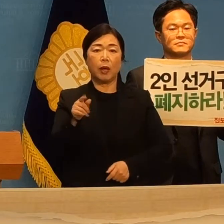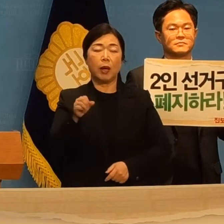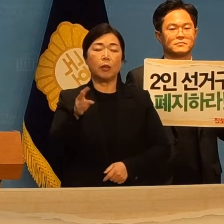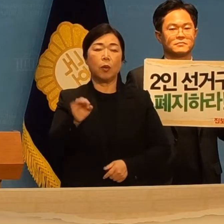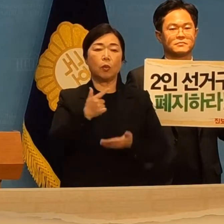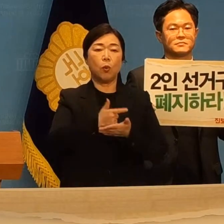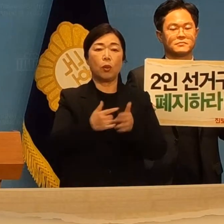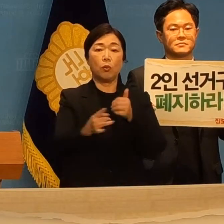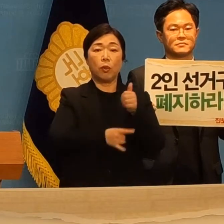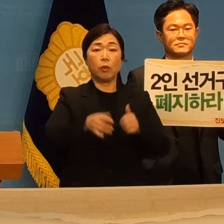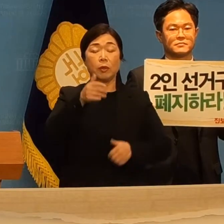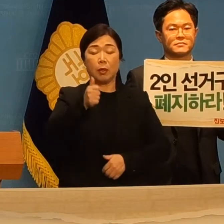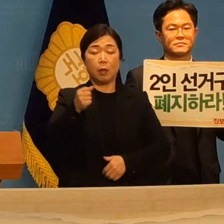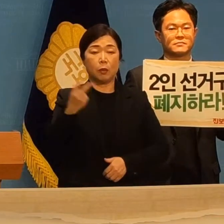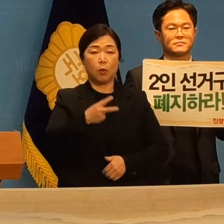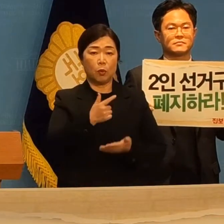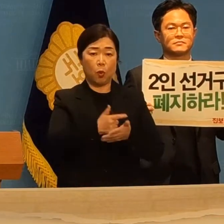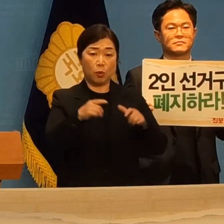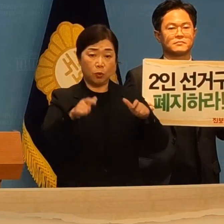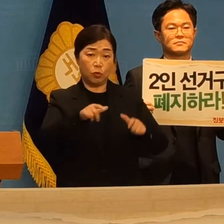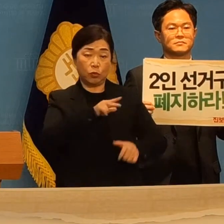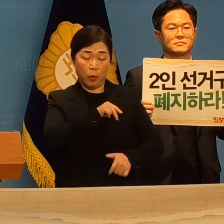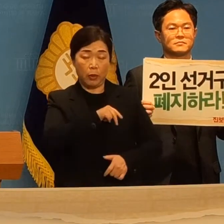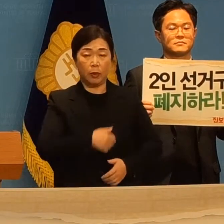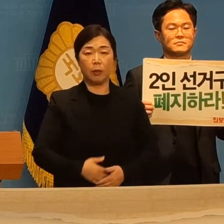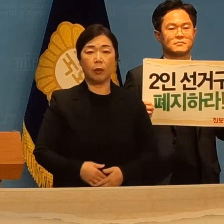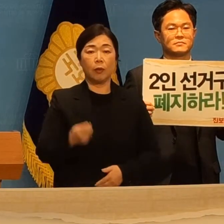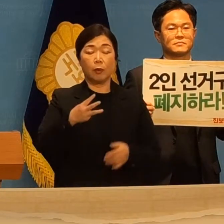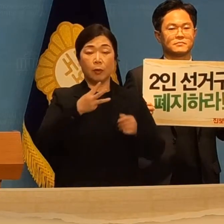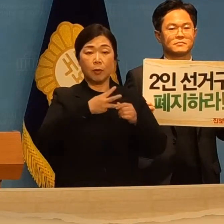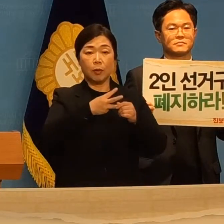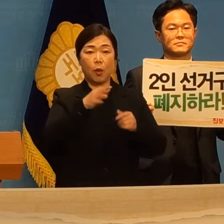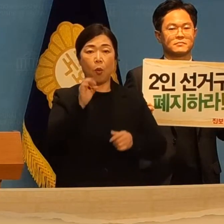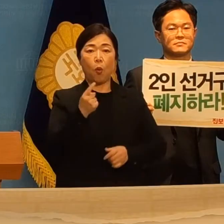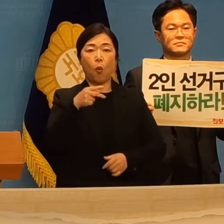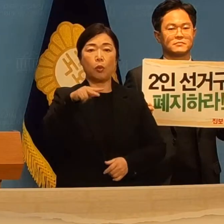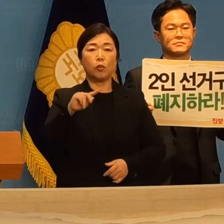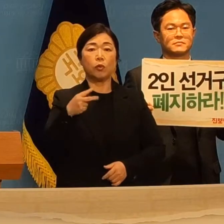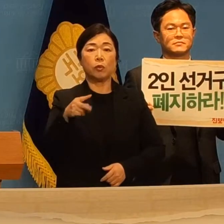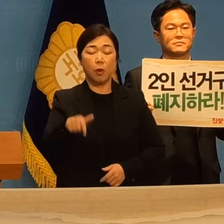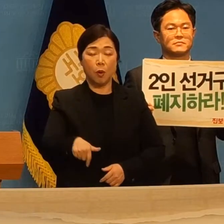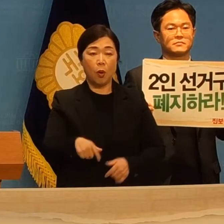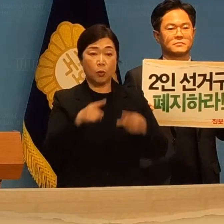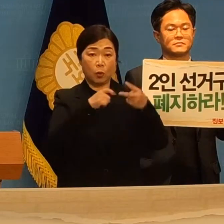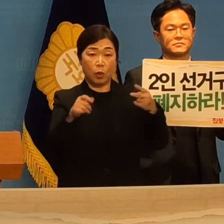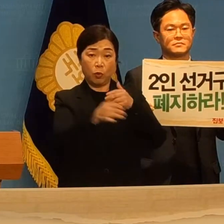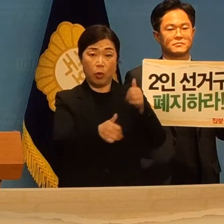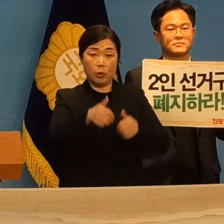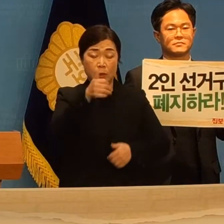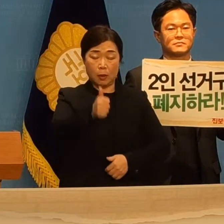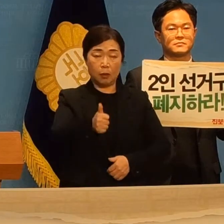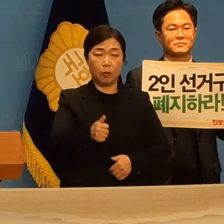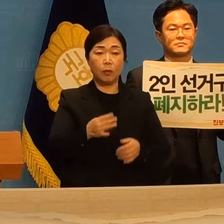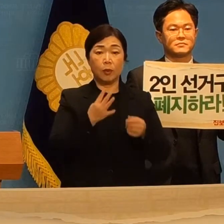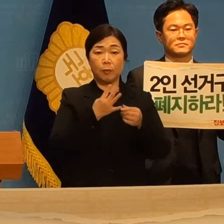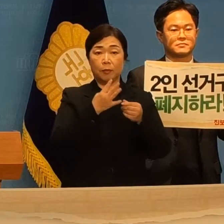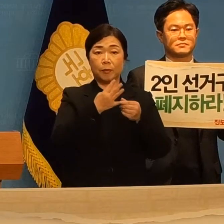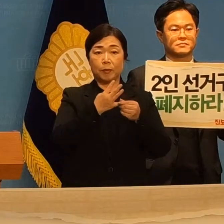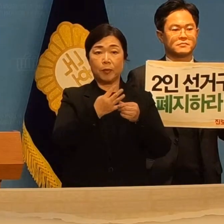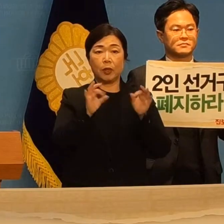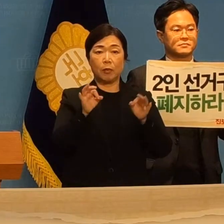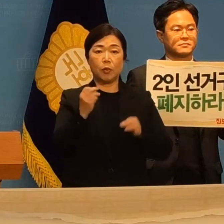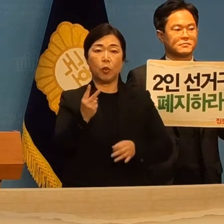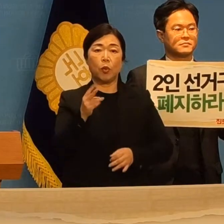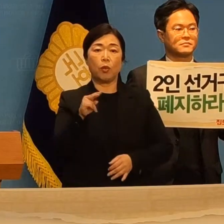노원 위원장이시자 노원 구의원님, 그리고 세 번째는 오준석 진보당 동대문 위원장님, 그리고 마지막 발언으로